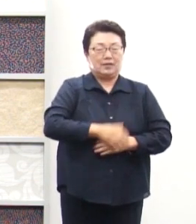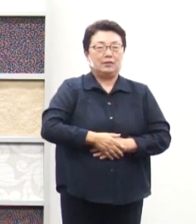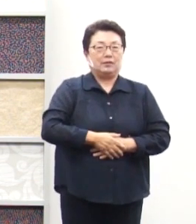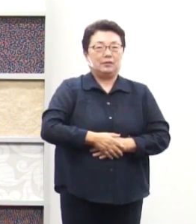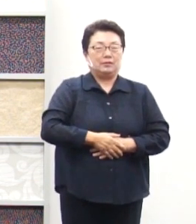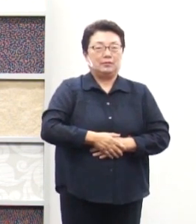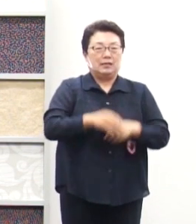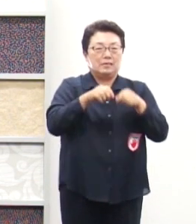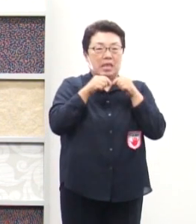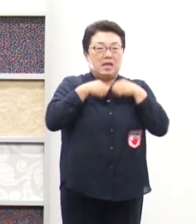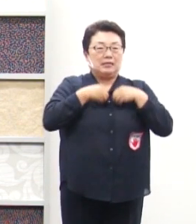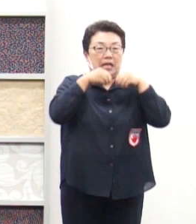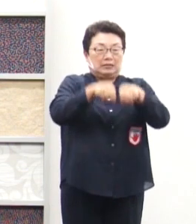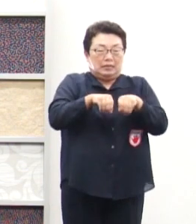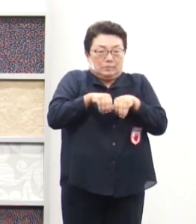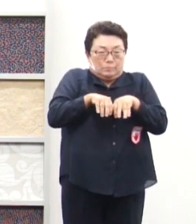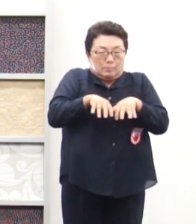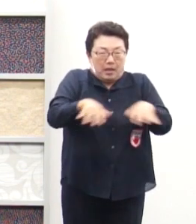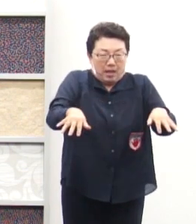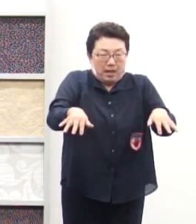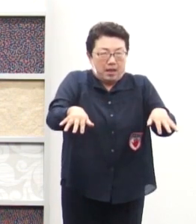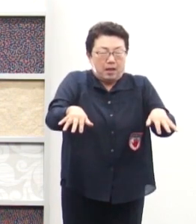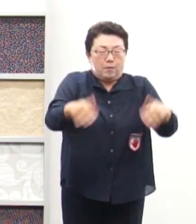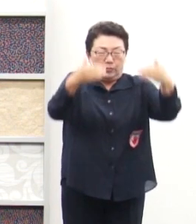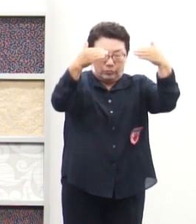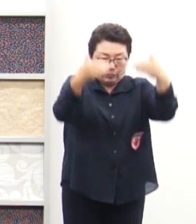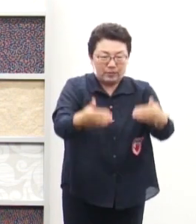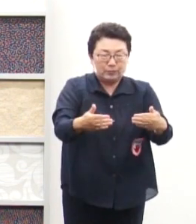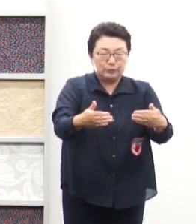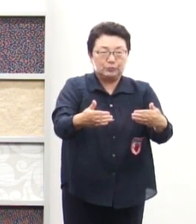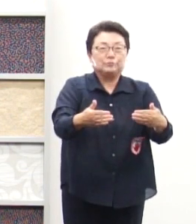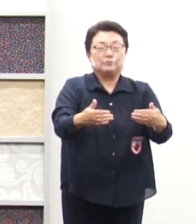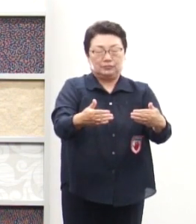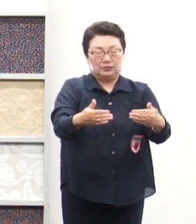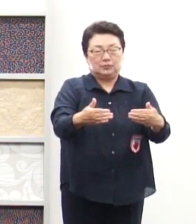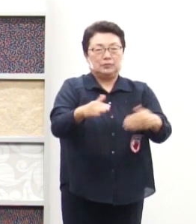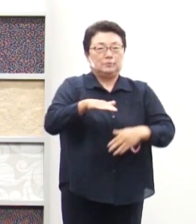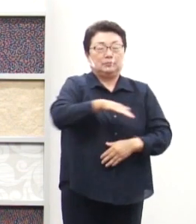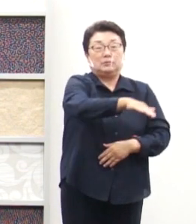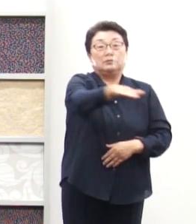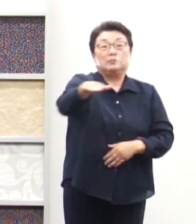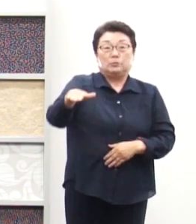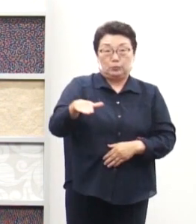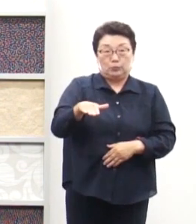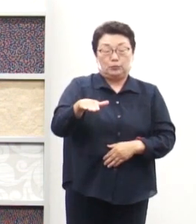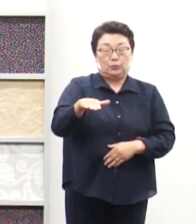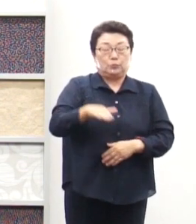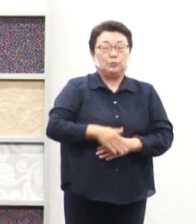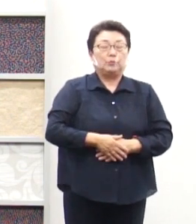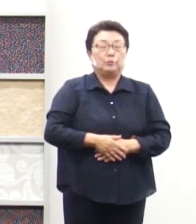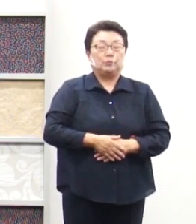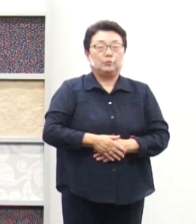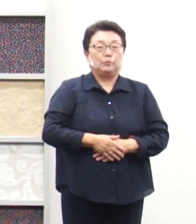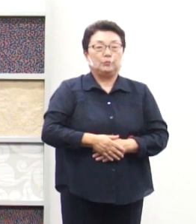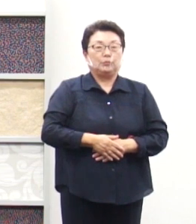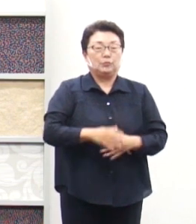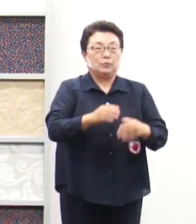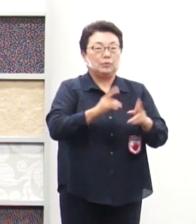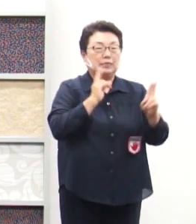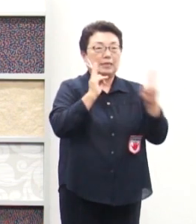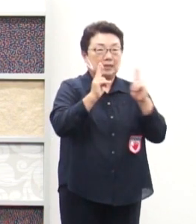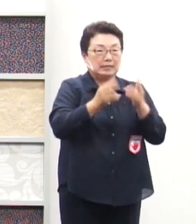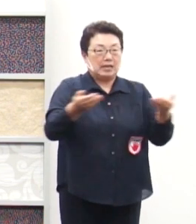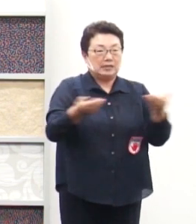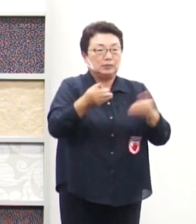上感染が拡大をしないように、県民の皆様、そして、関係の事業者の